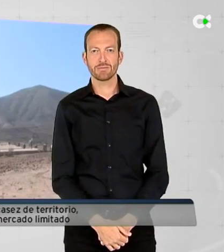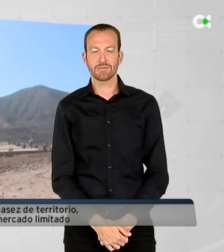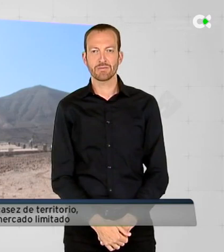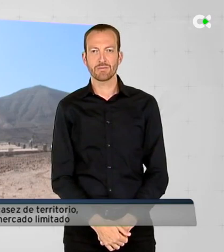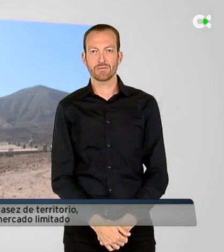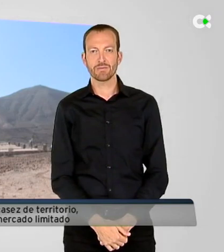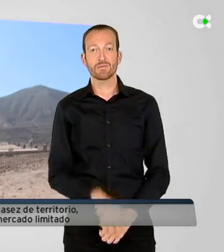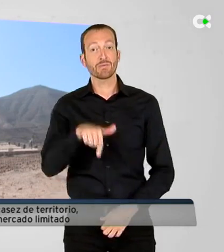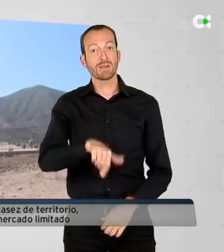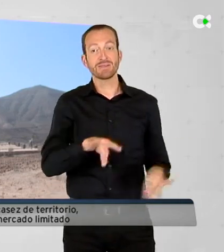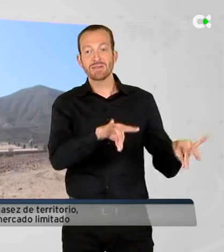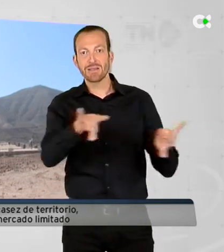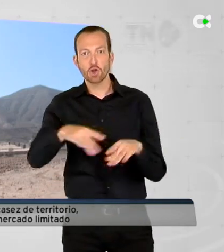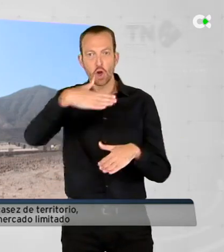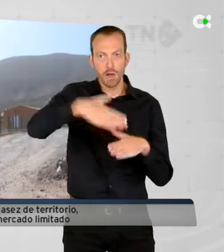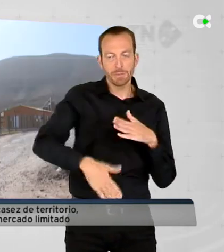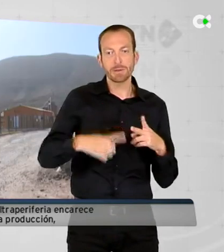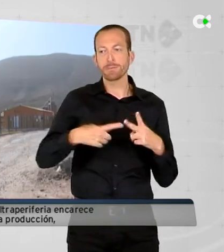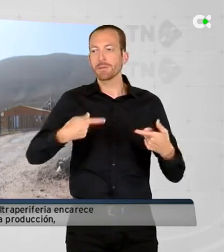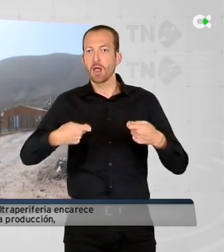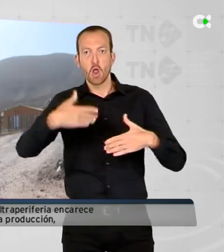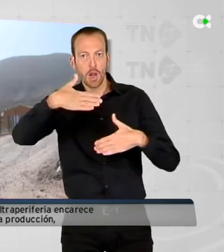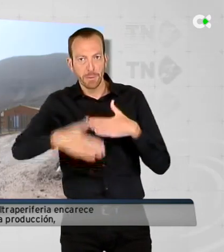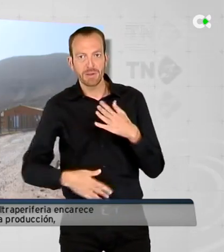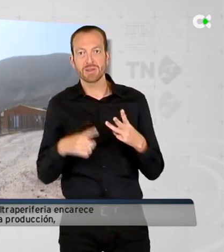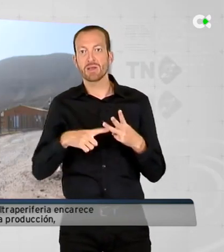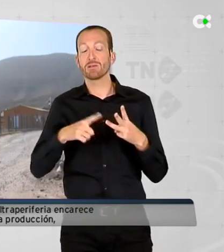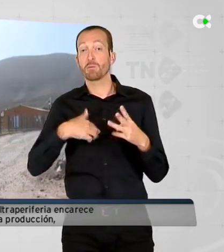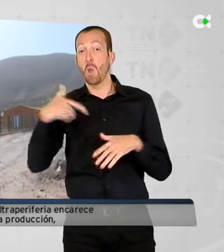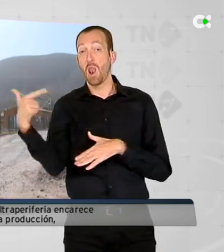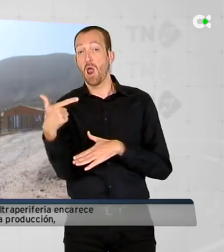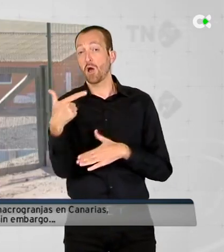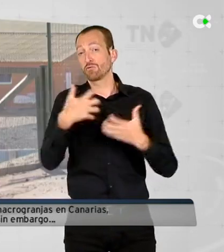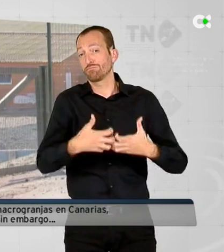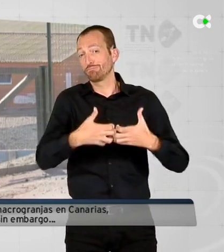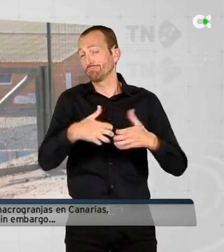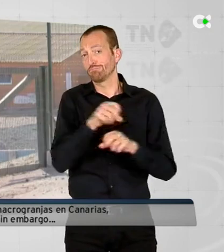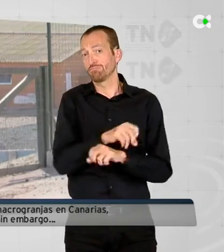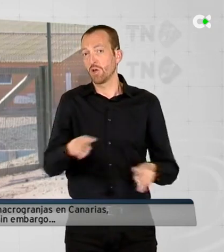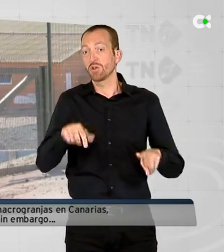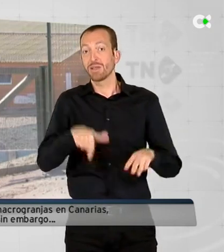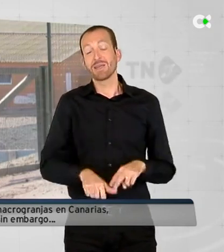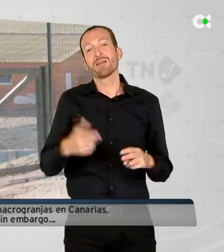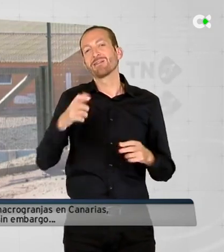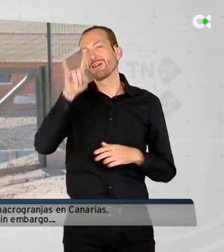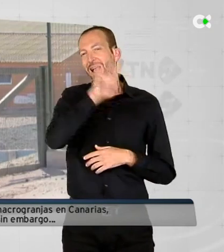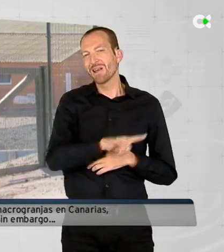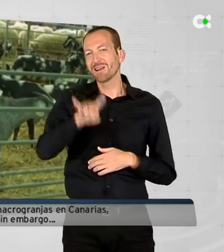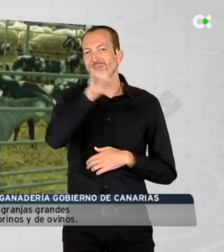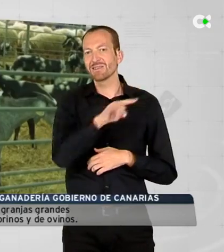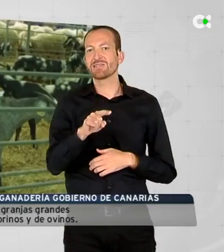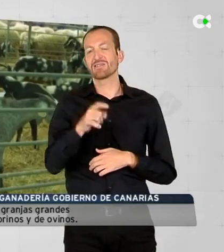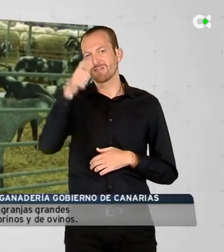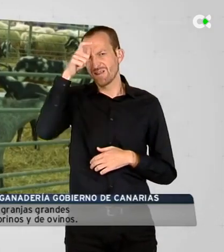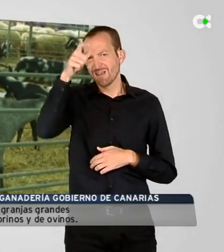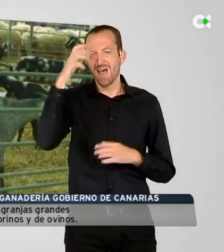La escasez de territorio, un mercado limitado y que la ultraperiferia encarece la producción impiden las macrogranjas en Canarias. Sin embargo...